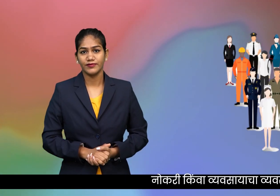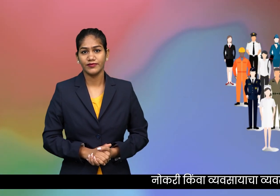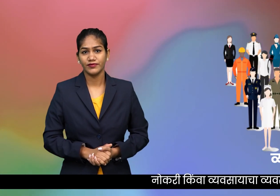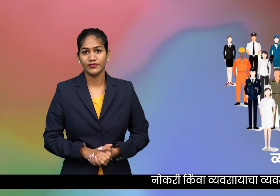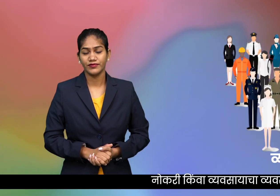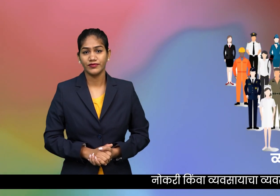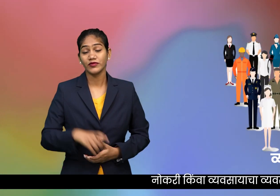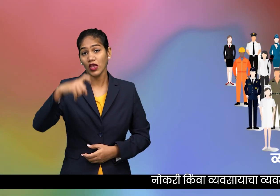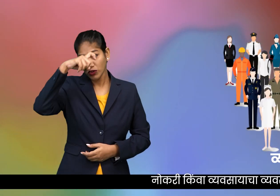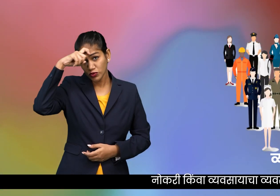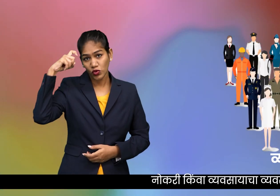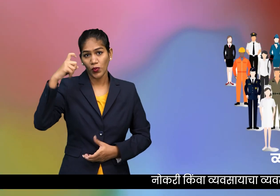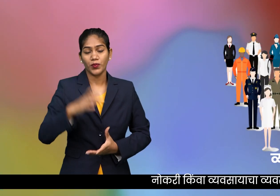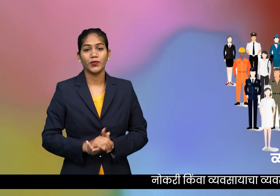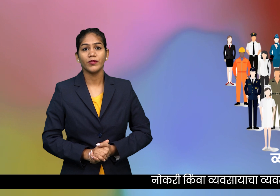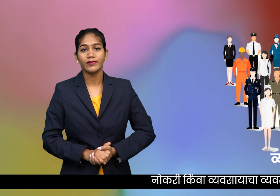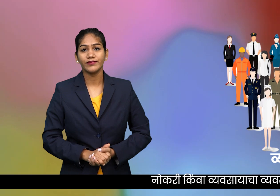नोकरी किंवा व्यवसायाचा व्यवसाय.